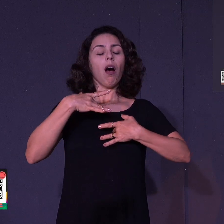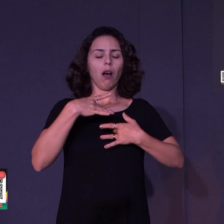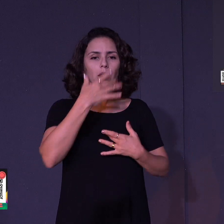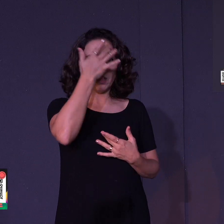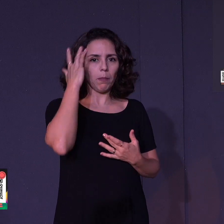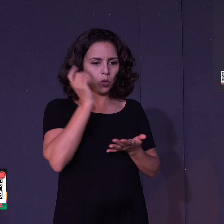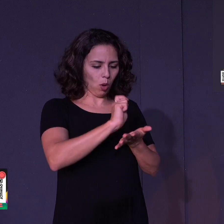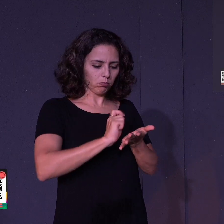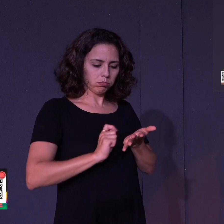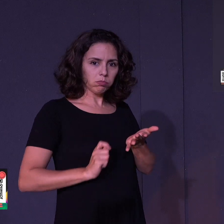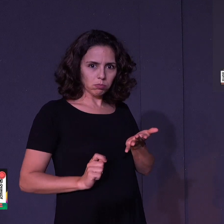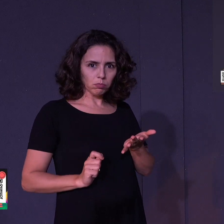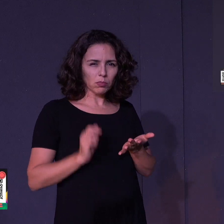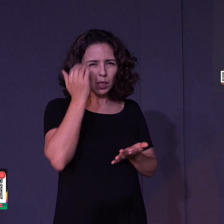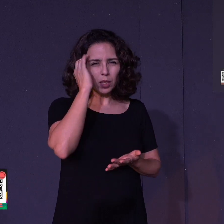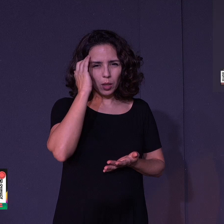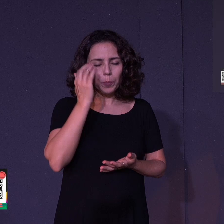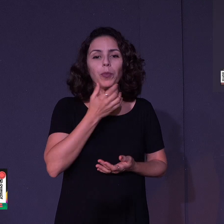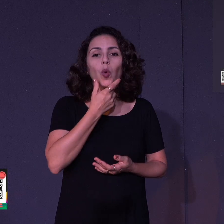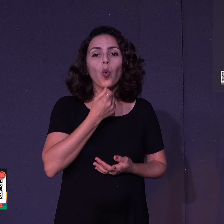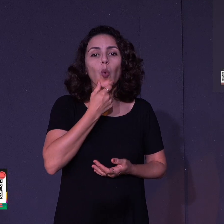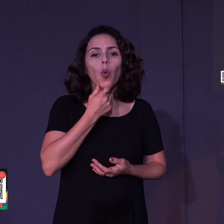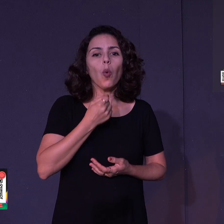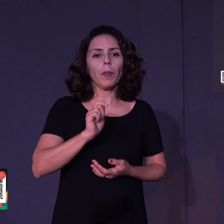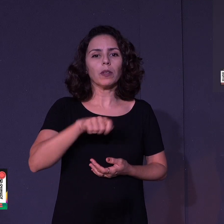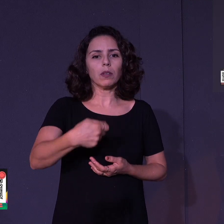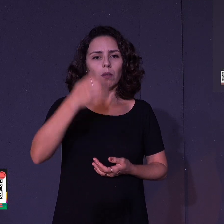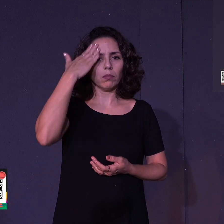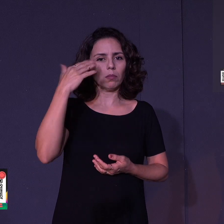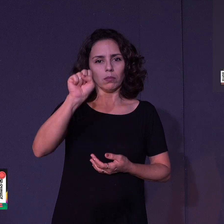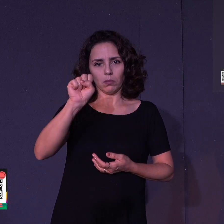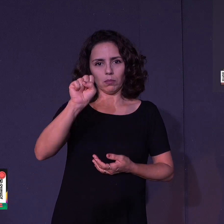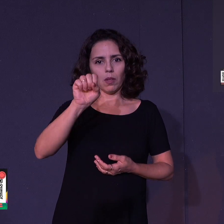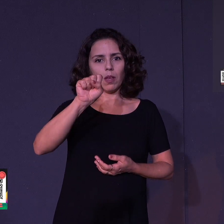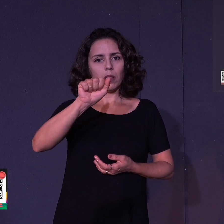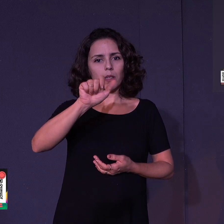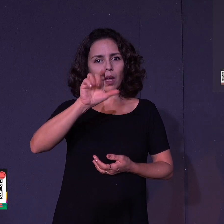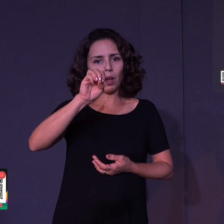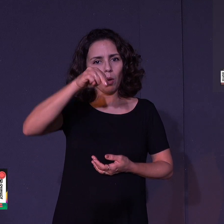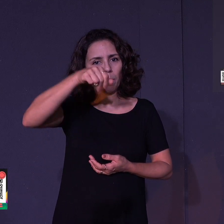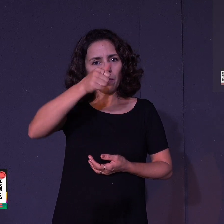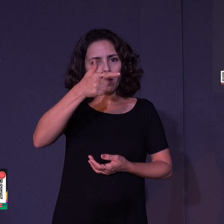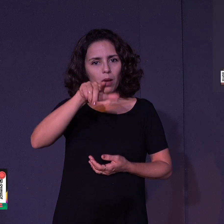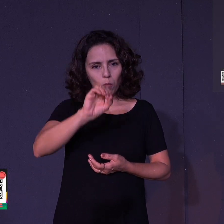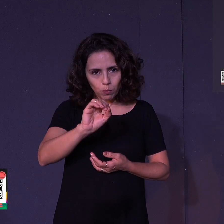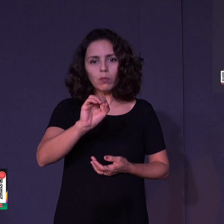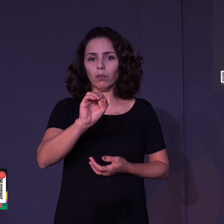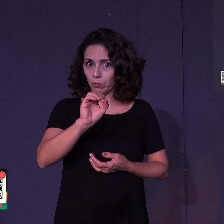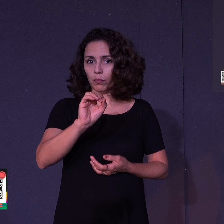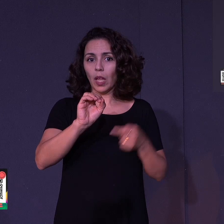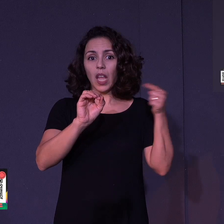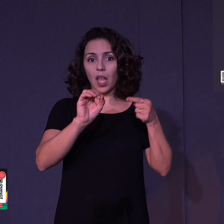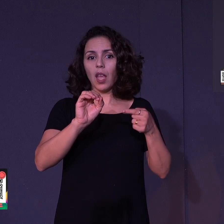E Salomão, inspirado por Deus, escreve os livros de Provérbios e Eclesiastes. Ainda que Salomão tenha pedido